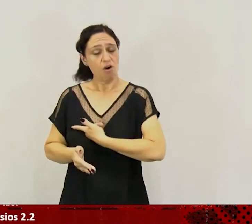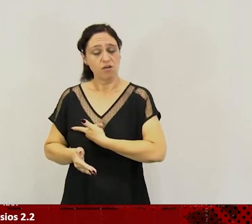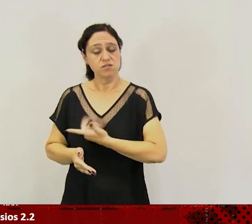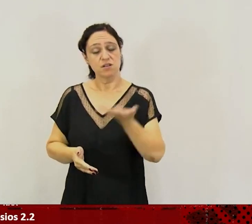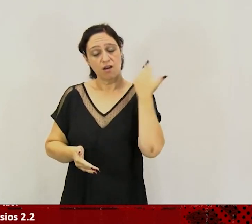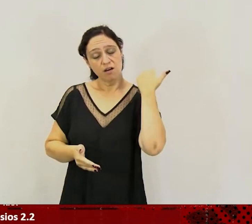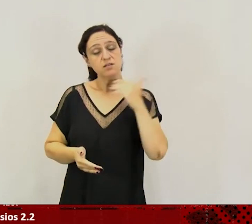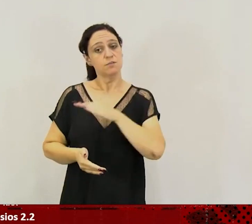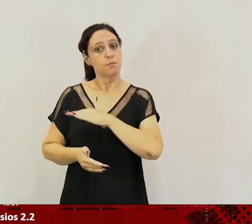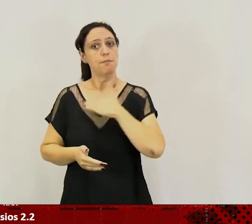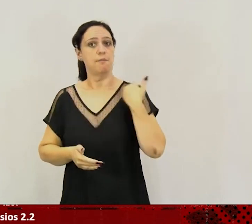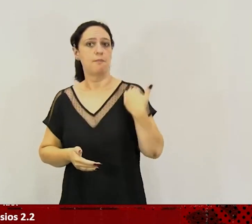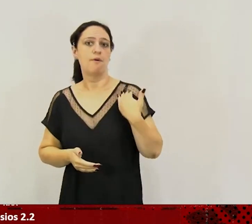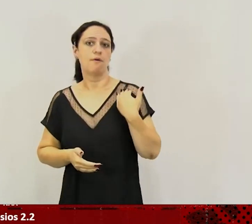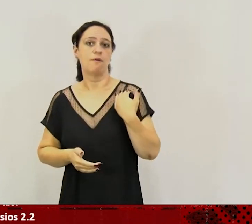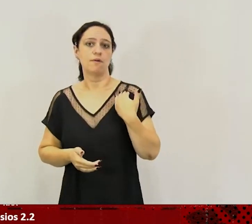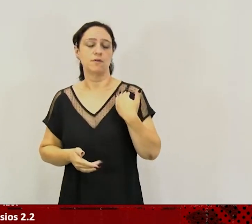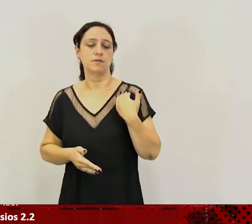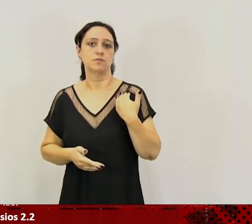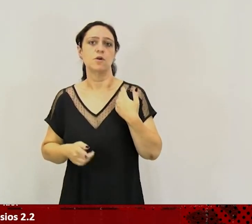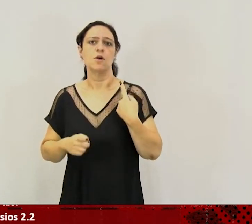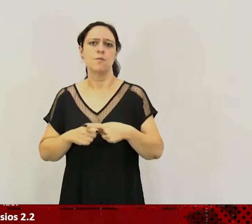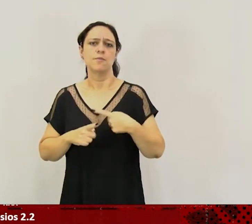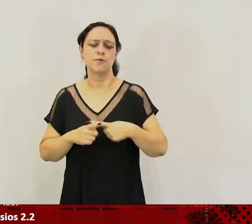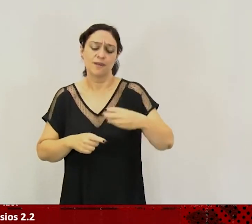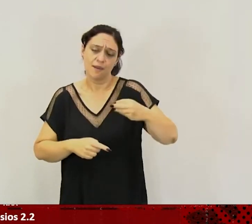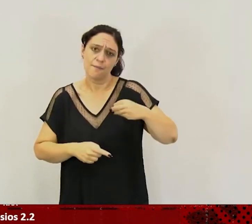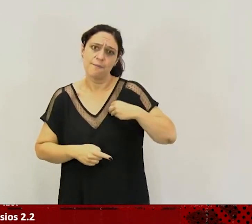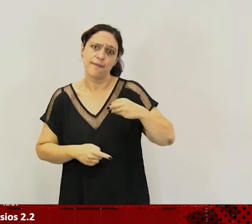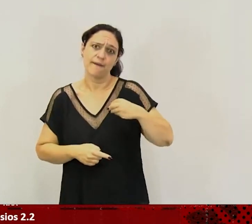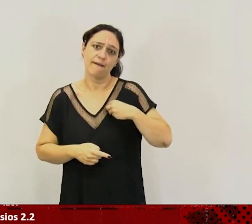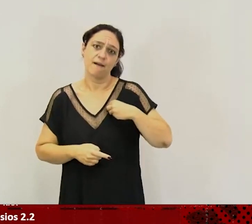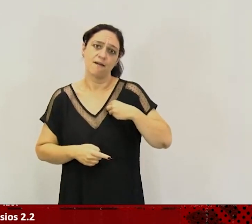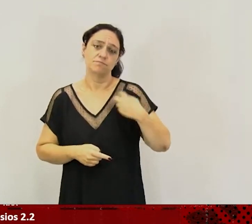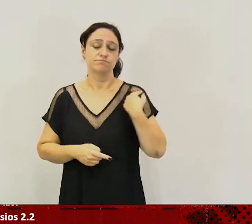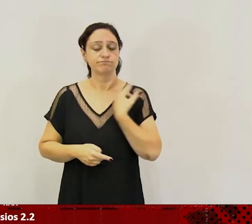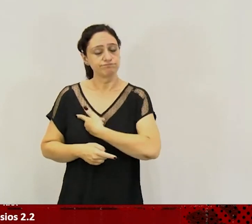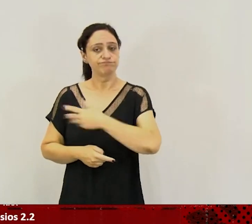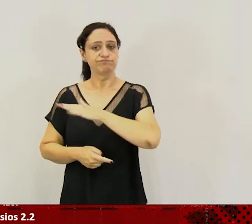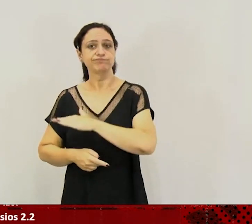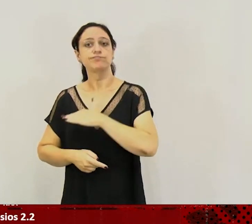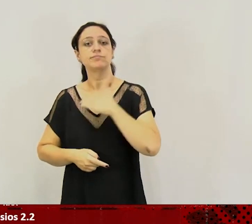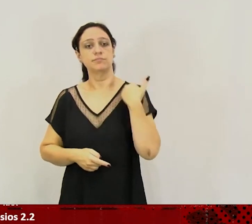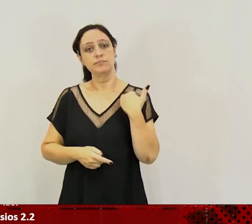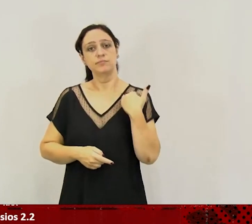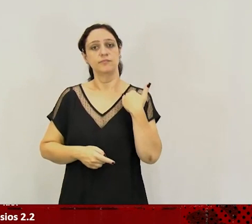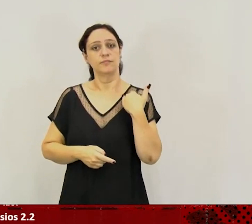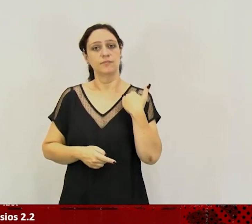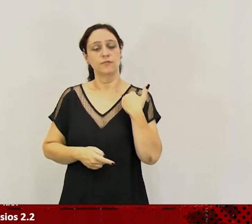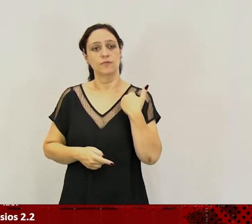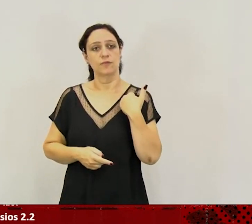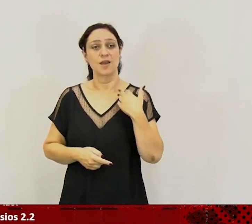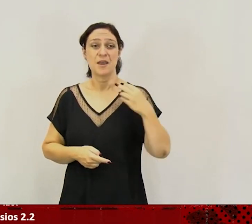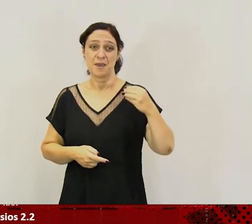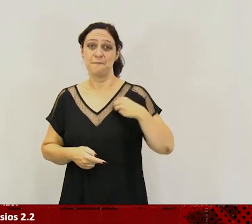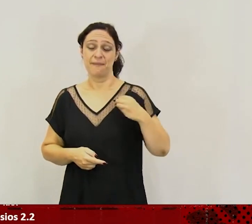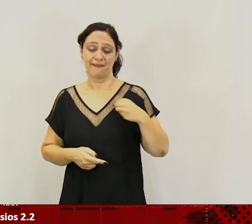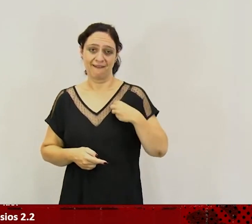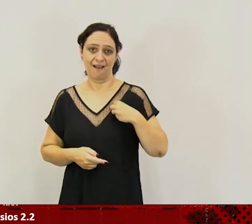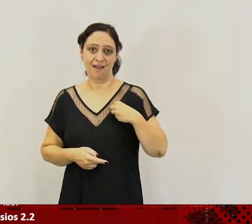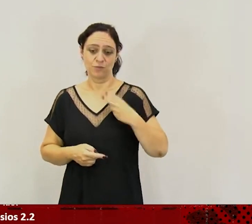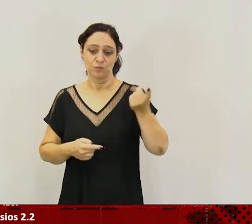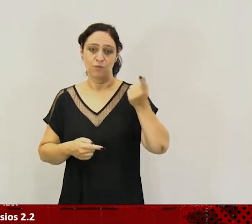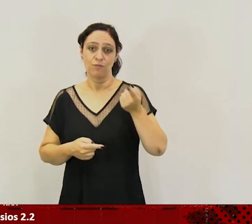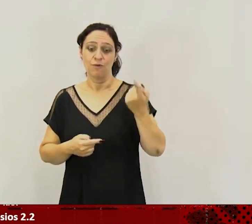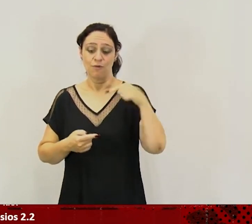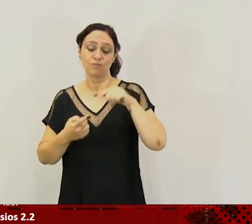estávamos mortos. A queda nos fez morrer. O salário do pecado é